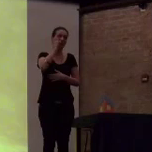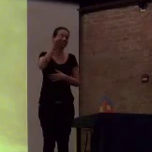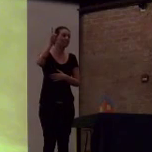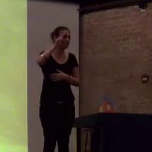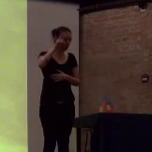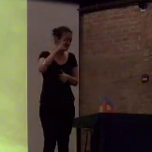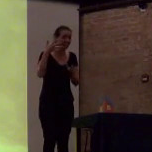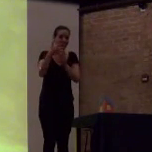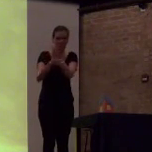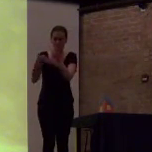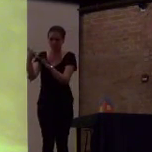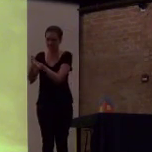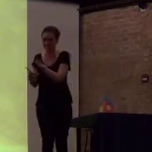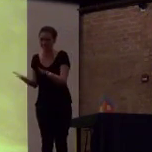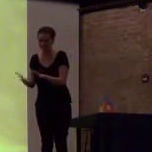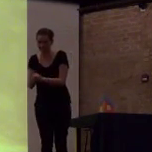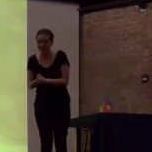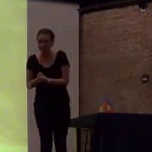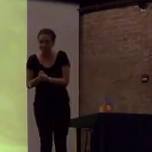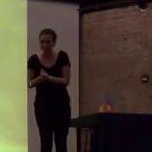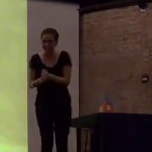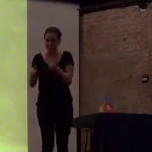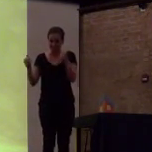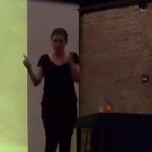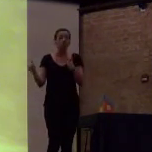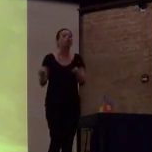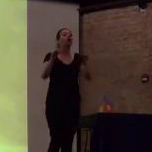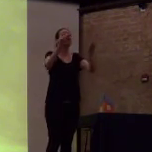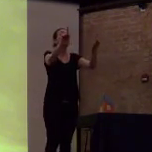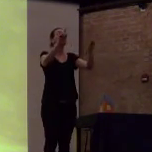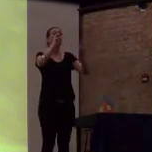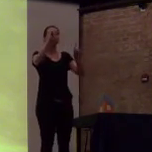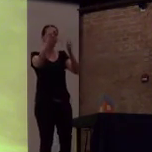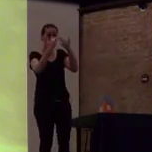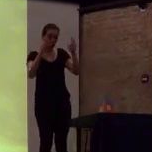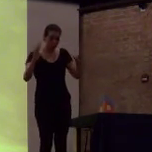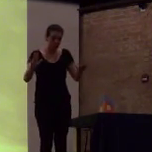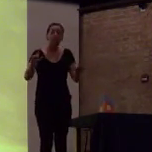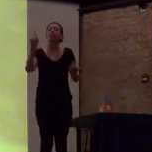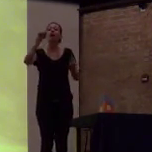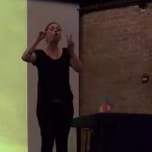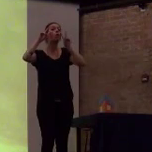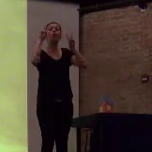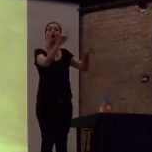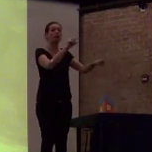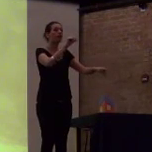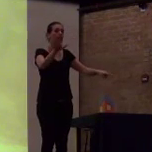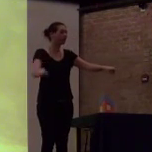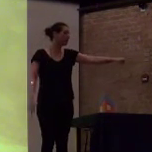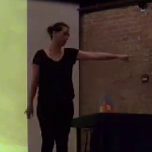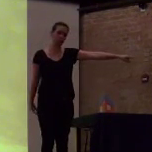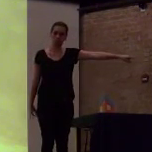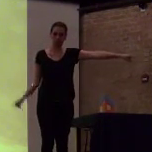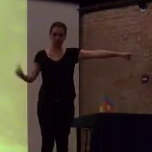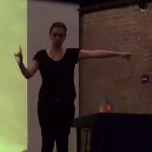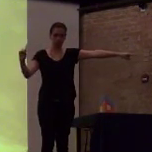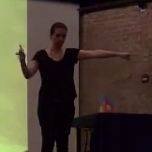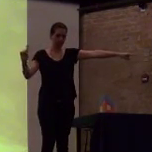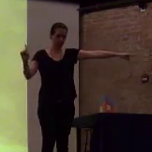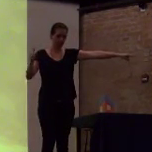Assistir a minha contação de história em Libras. Tudo bem? Olha, vou falar uma coisa. Vocês não olhem para o